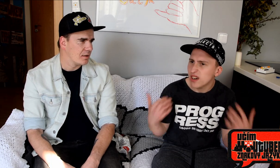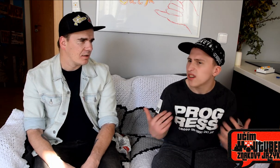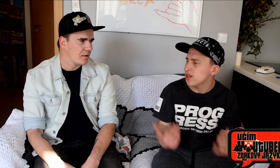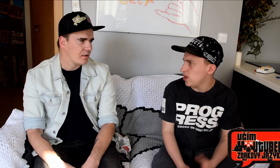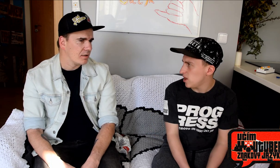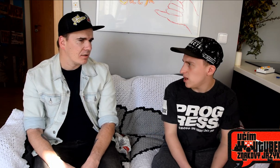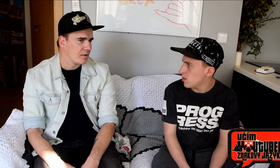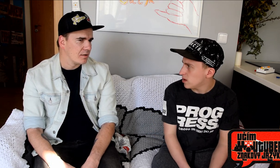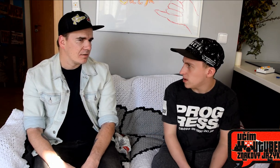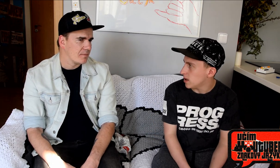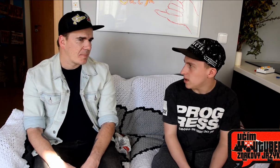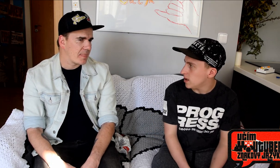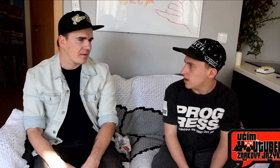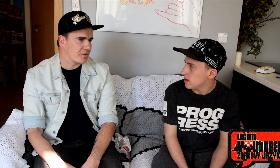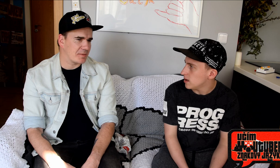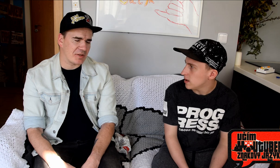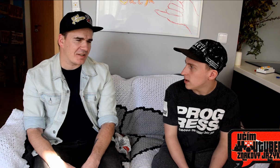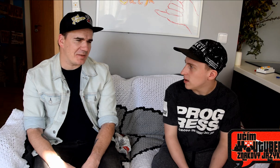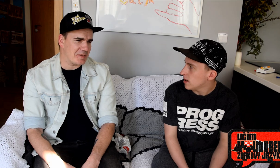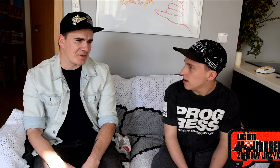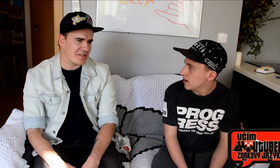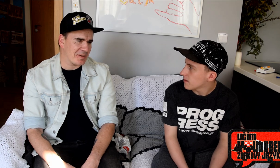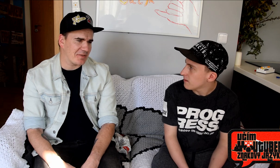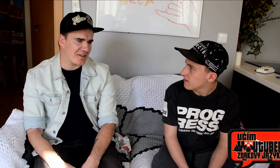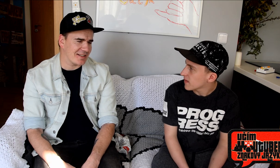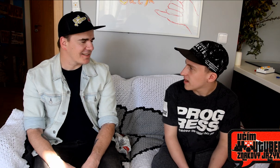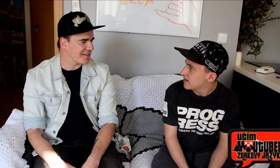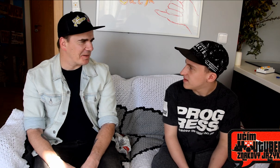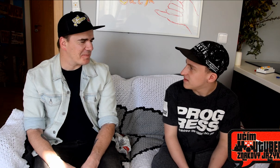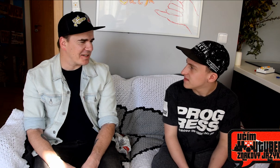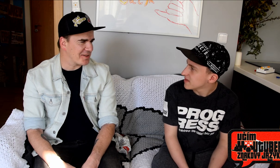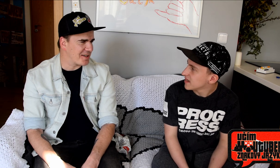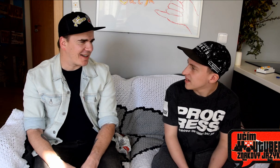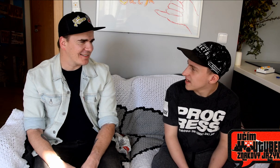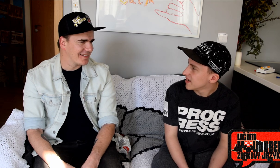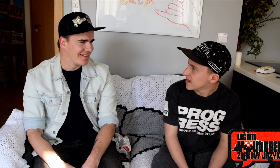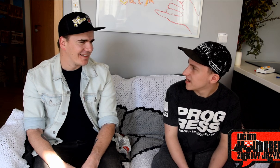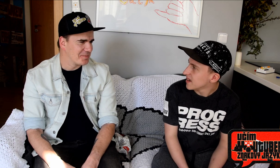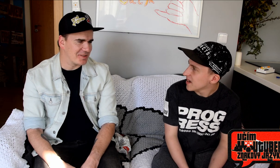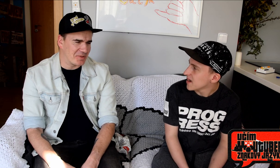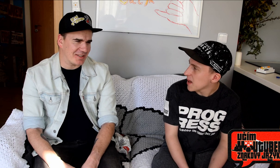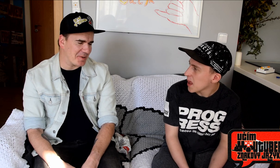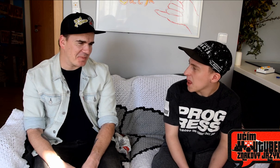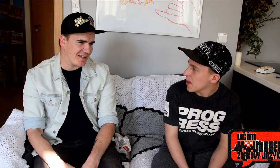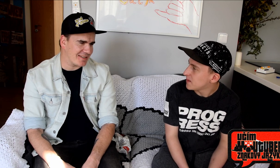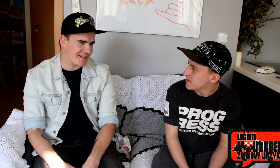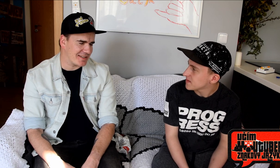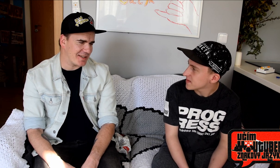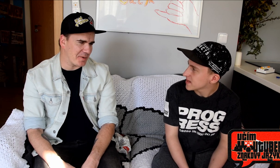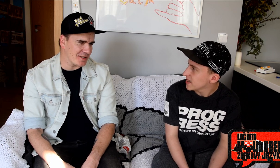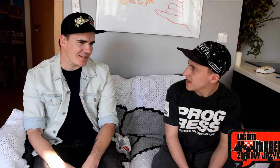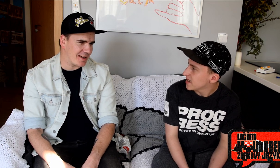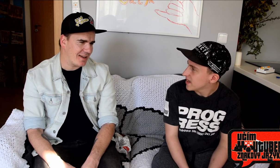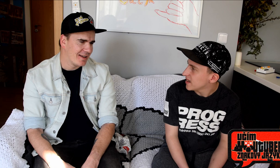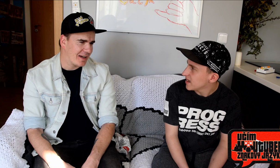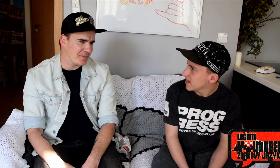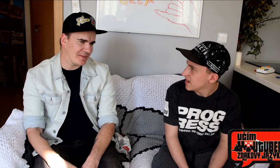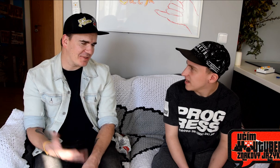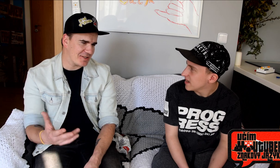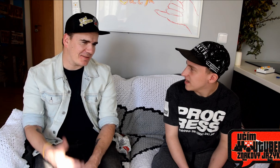fakt šíleně moc těch lidí. To se mi hrozně líbí, protože já bych fakt chtěl na takovýhle mejdanu hrát. Musí to být úplně jiný zážitek i pro DJ a myslím si, že